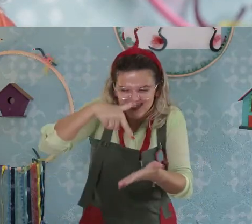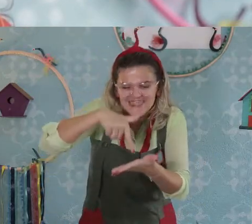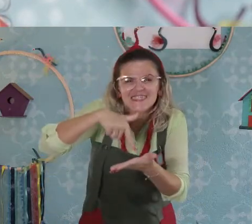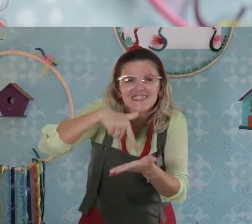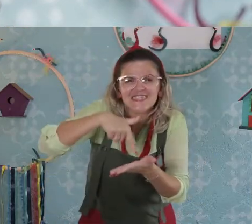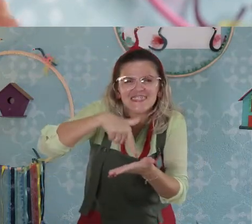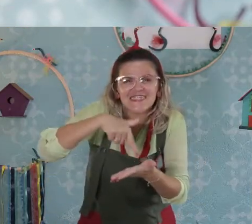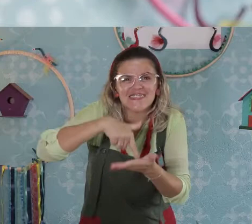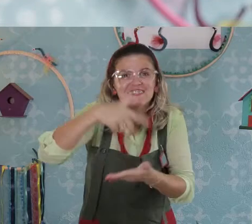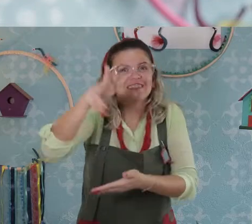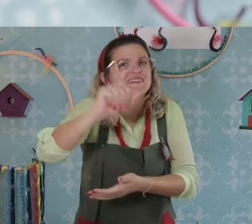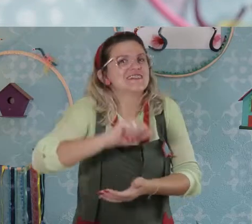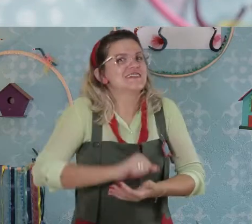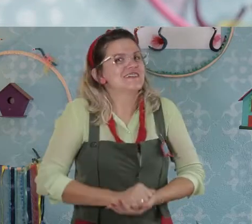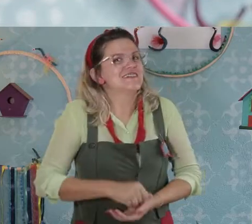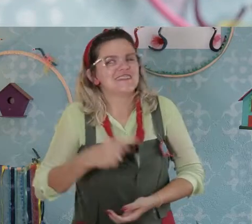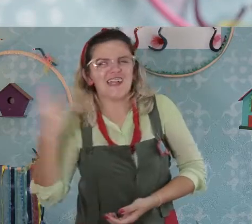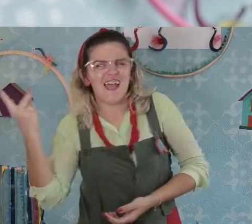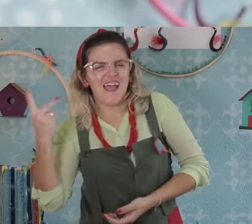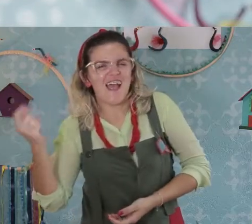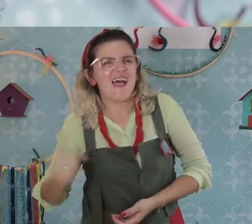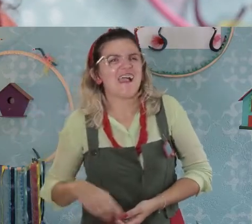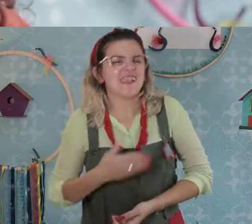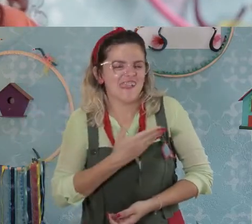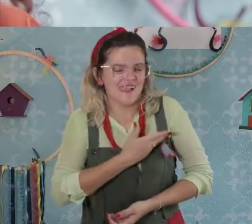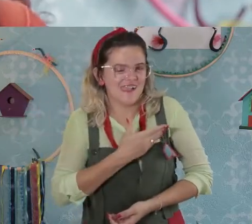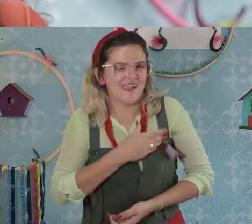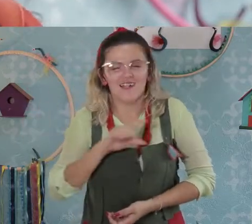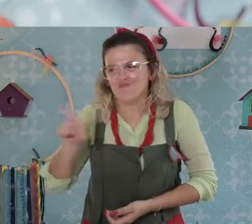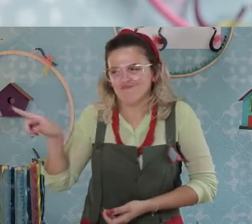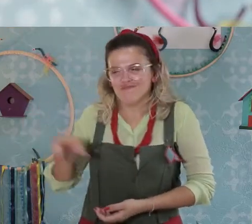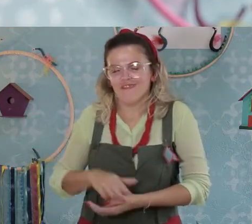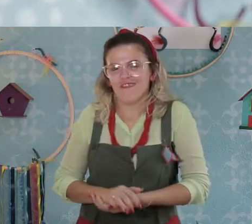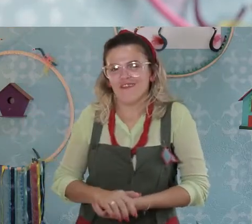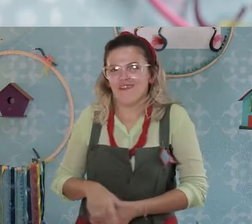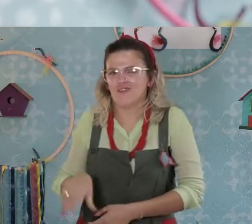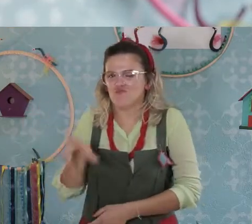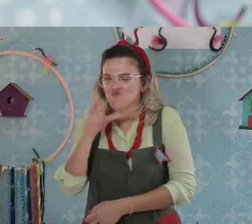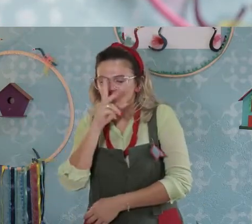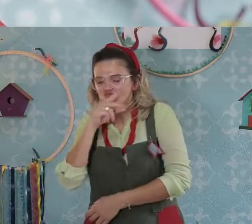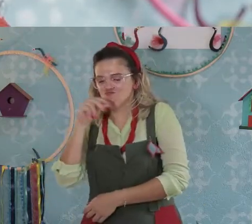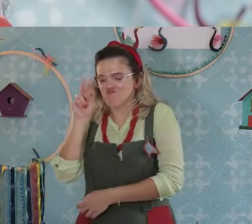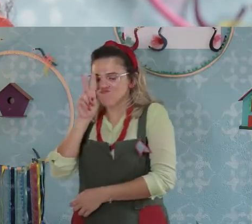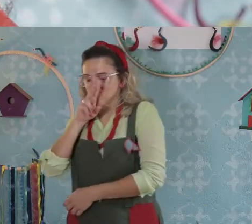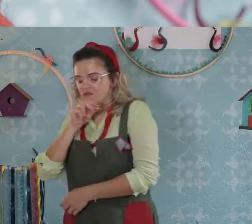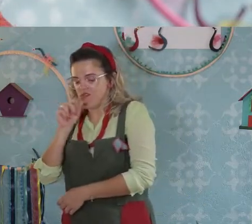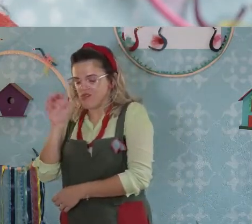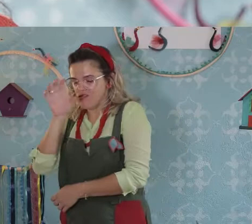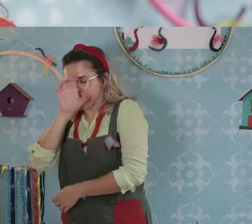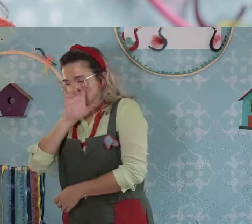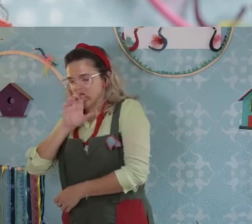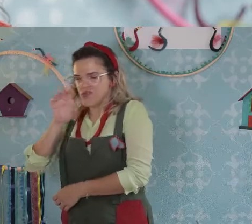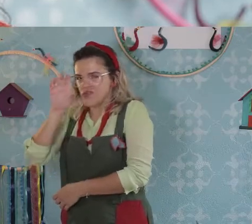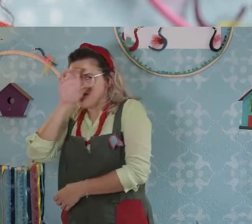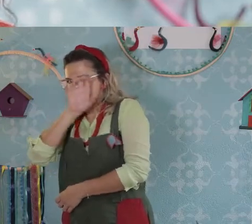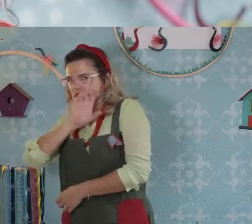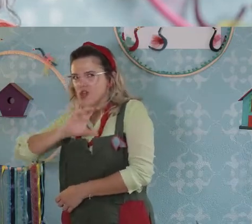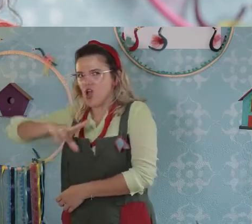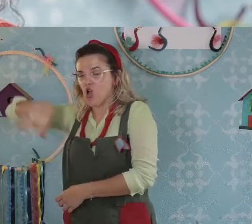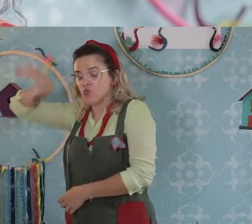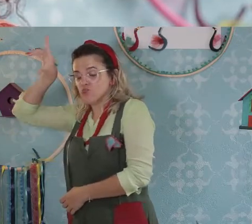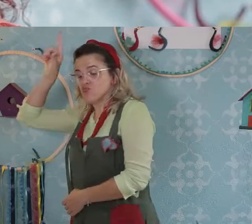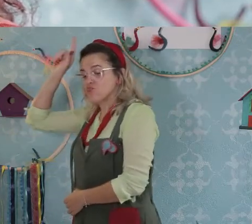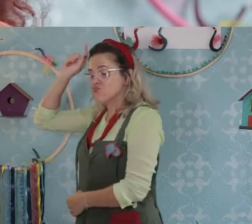foi. Já a Caliandra, ela foi com um olhar todo charmoso e misterioso, usando um chapéu